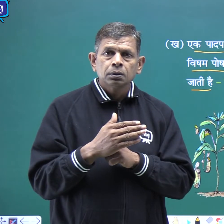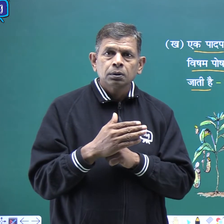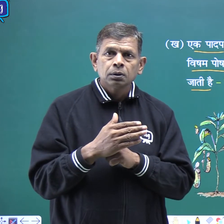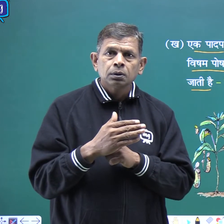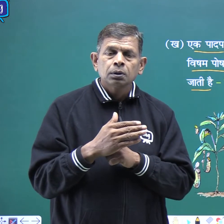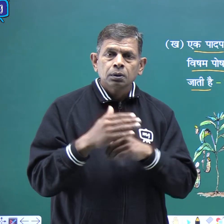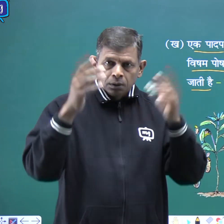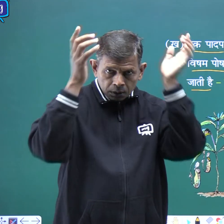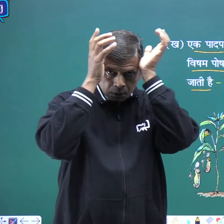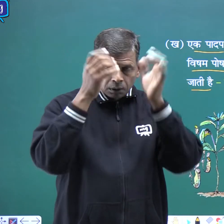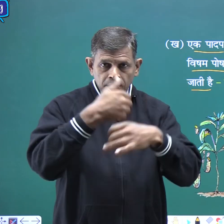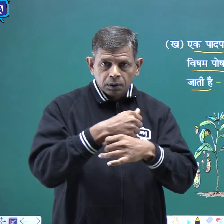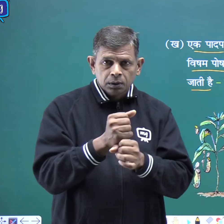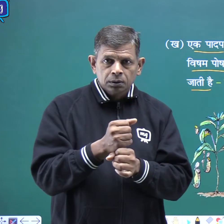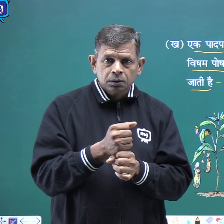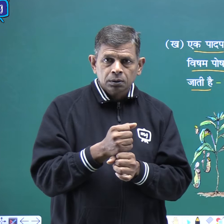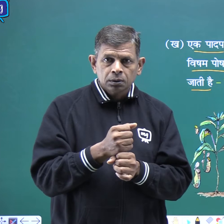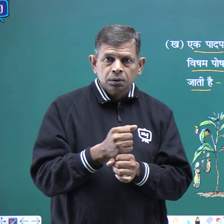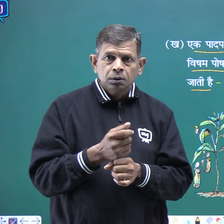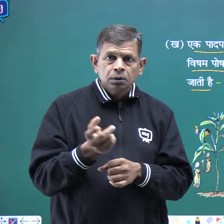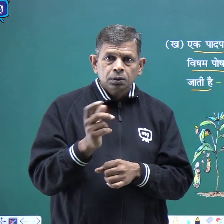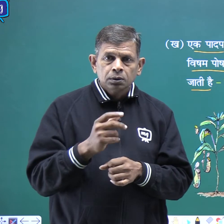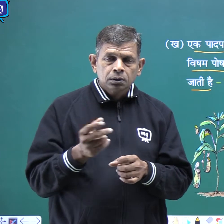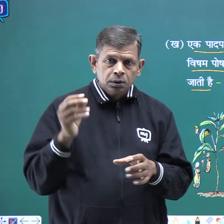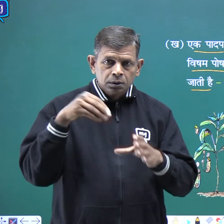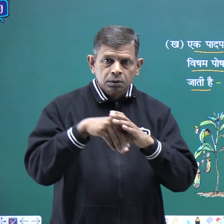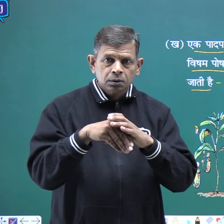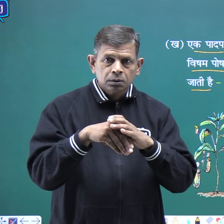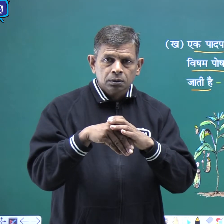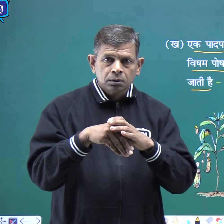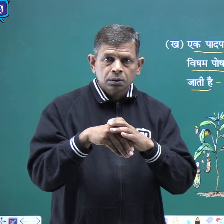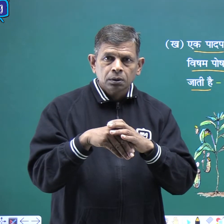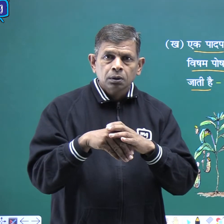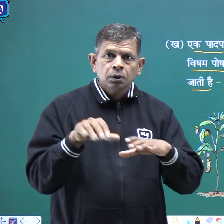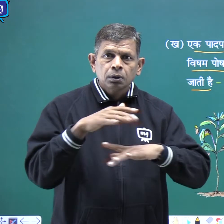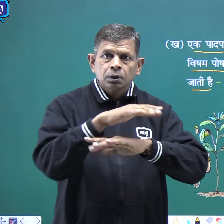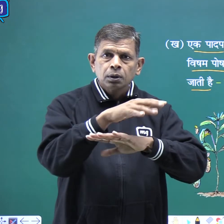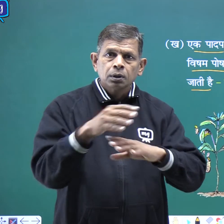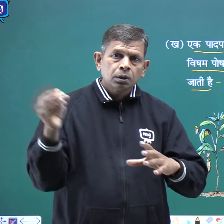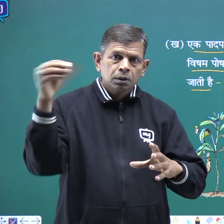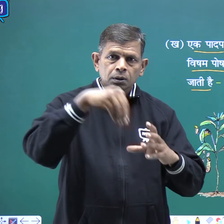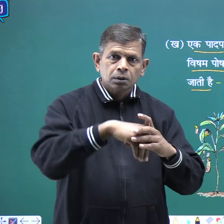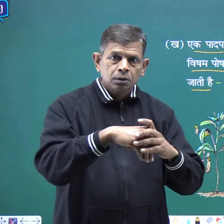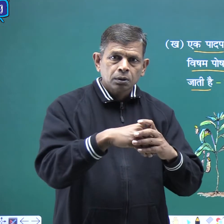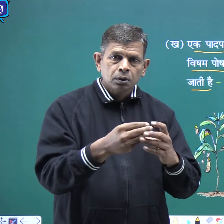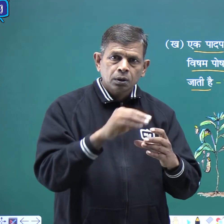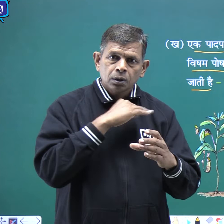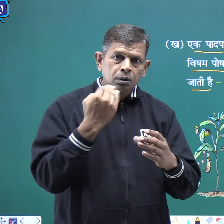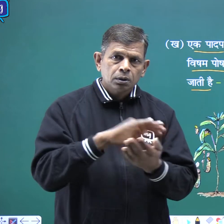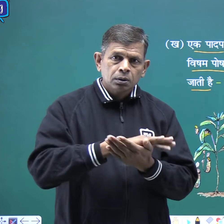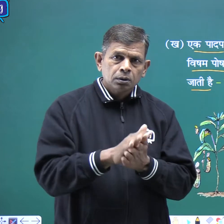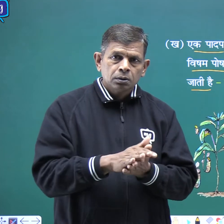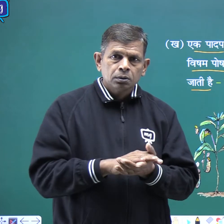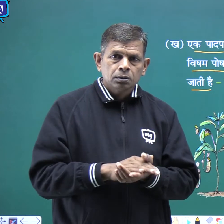घड़े में बदल जाती हैं जिसके अंदर कीट का भक्षण होता है।